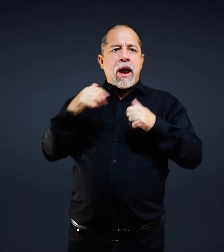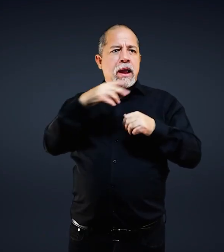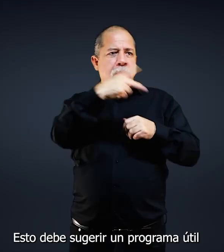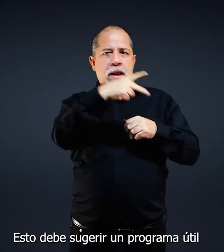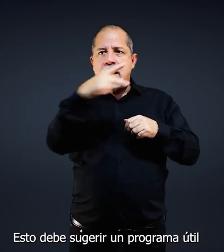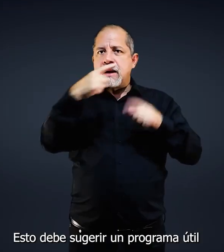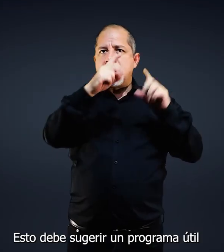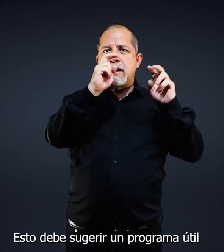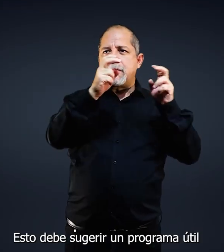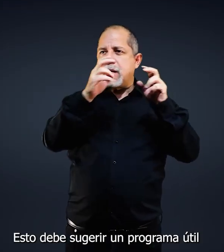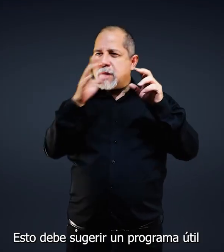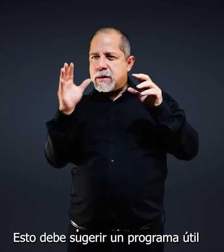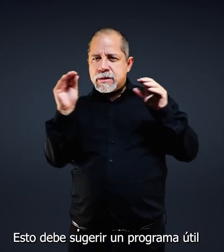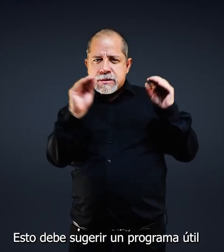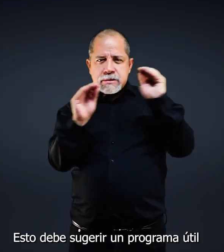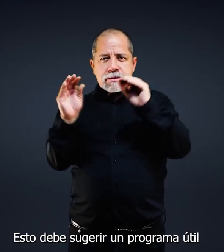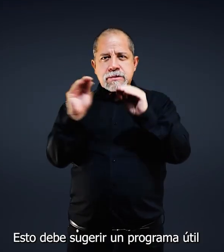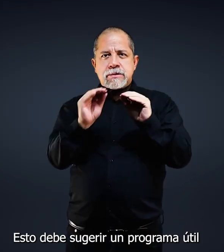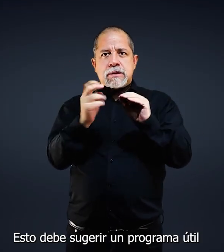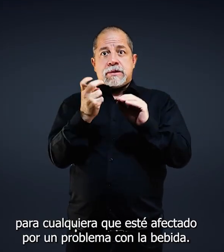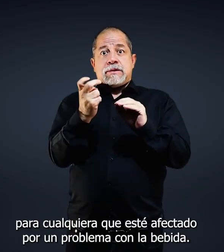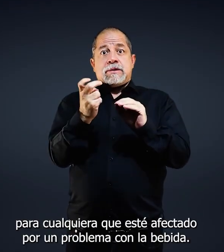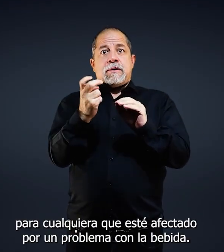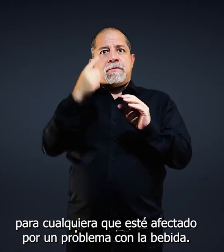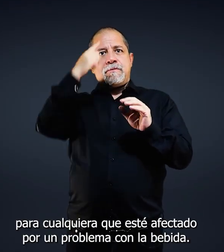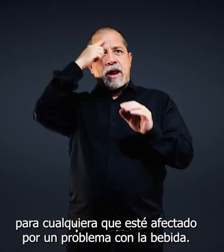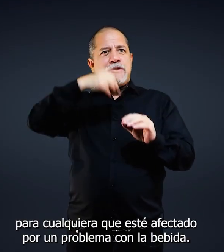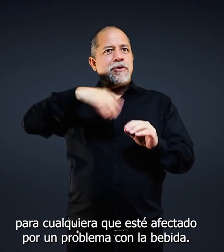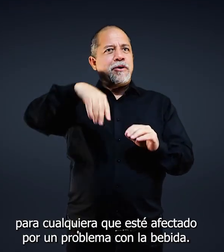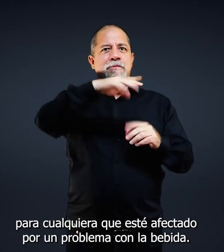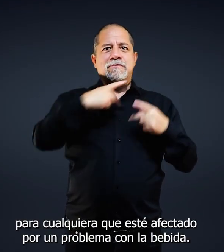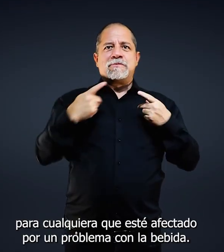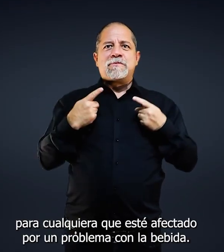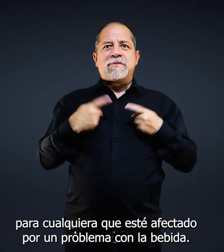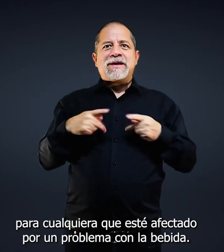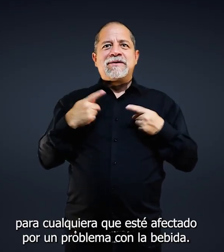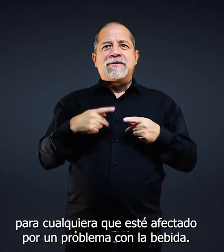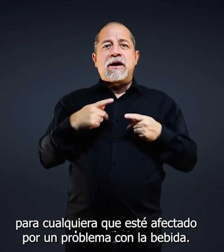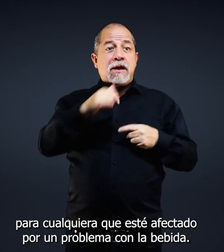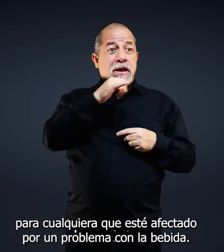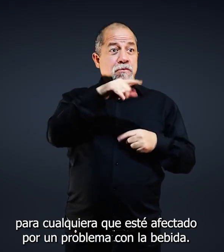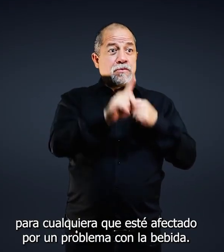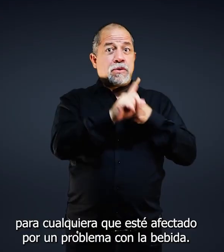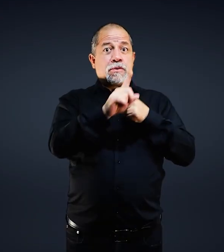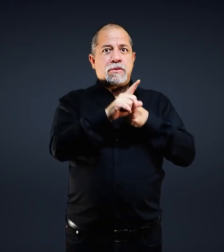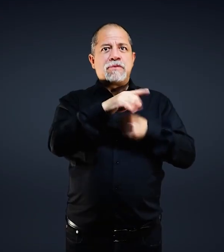Esto debe sugerir un programa útil para cualquiera que esté afectado por un problema con la bebida.